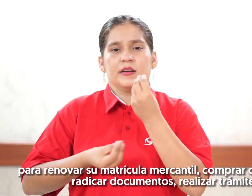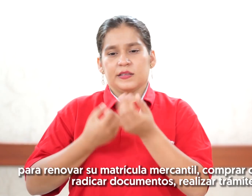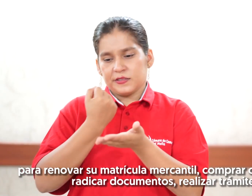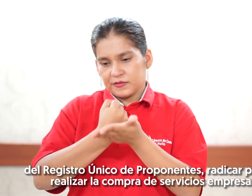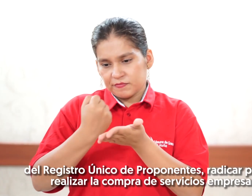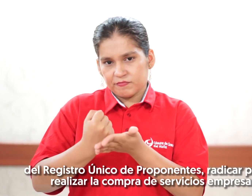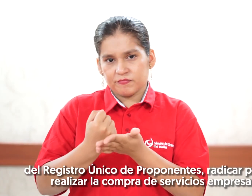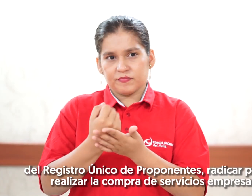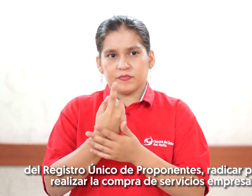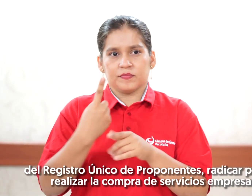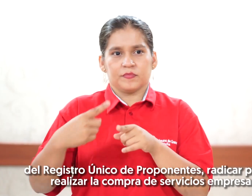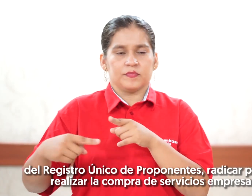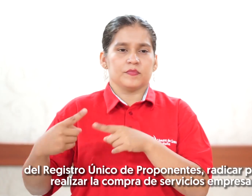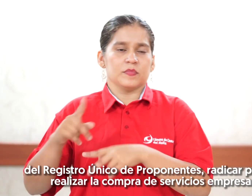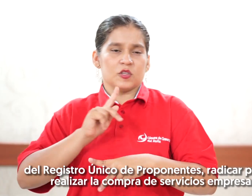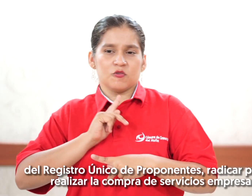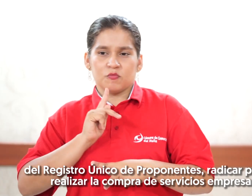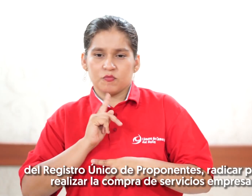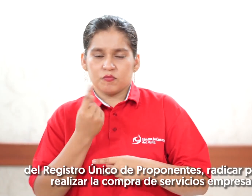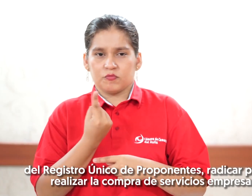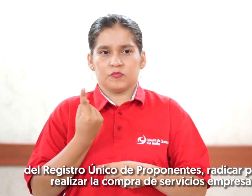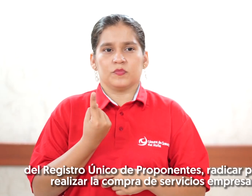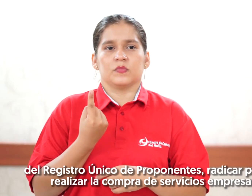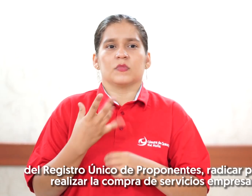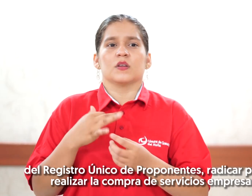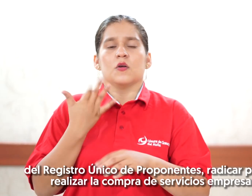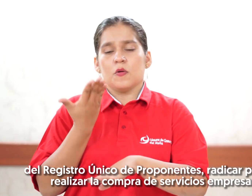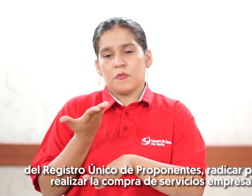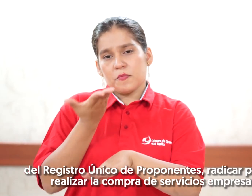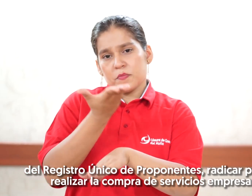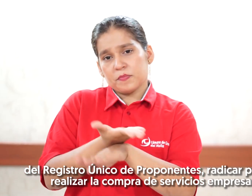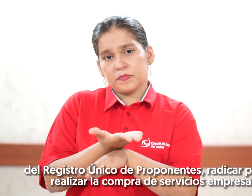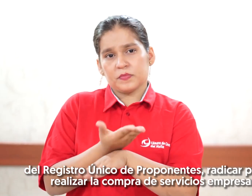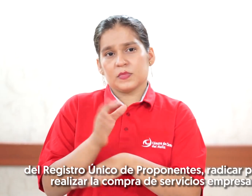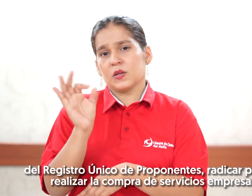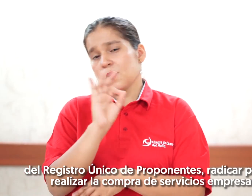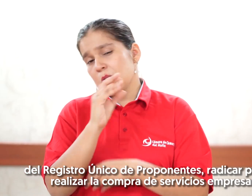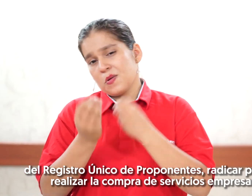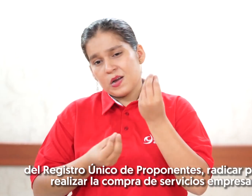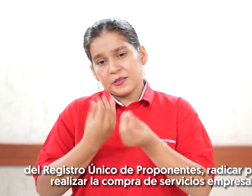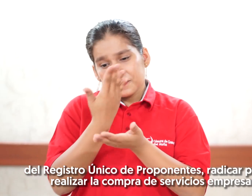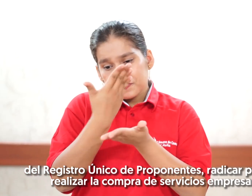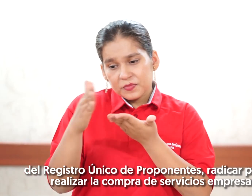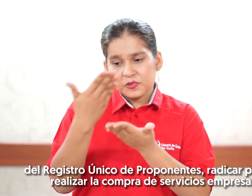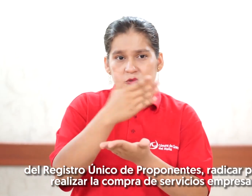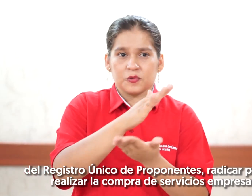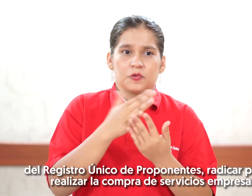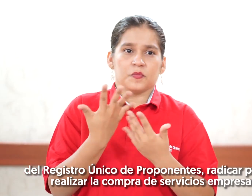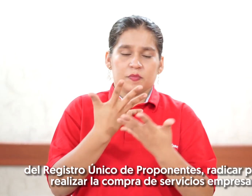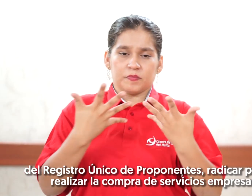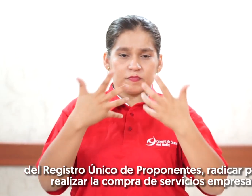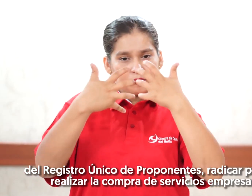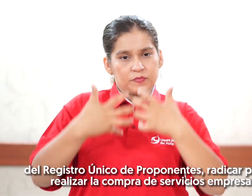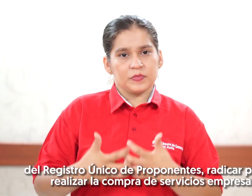realizar trámites del registro único de proponentes, radicar peticiones o realizar la compra de servicios